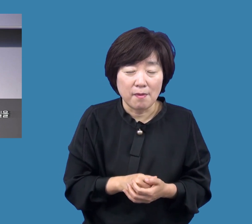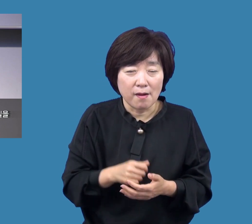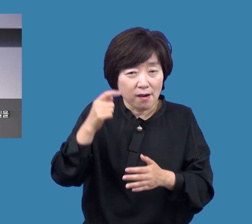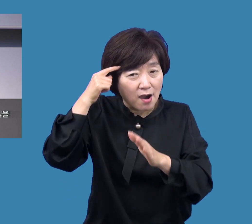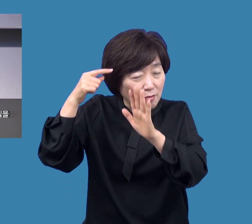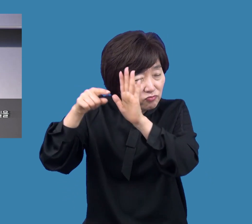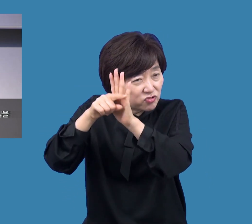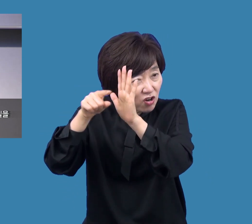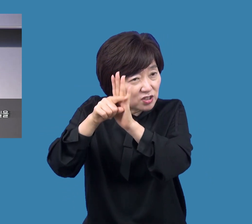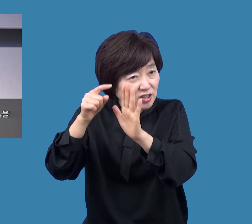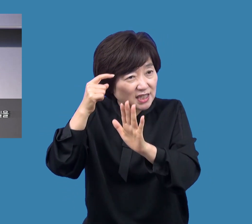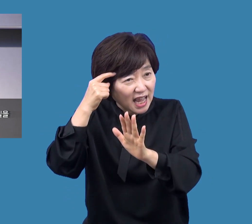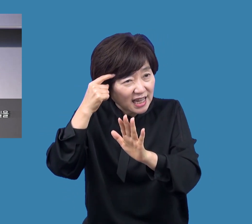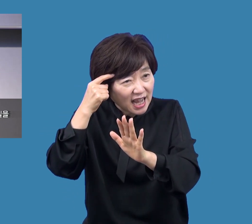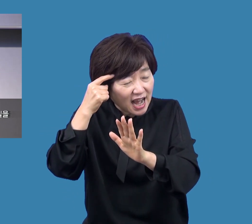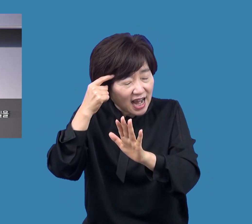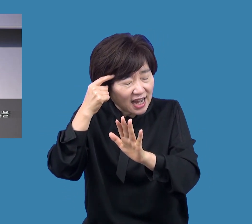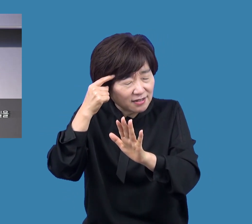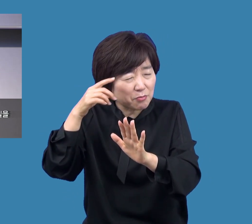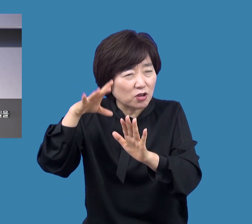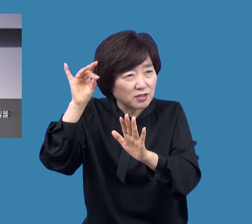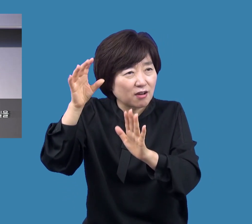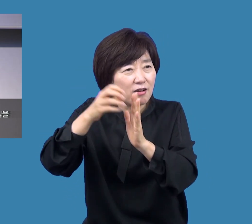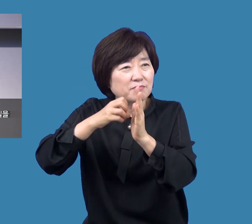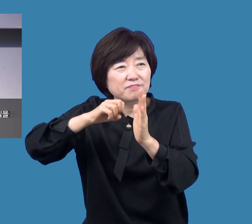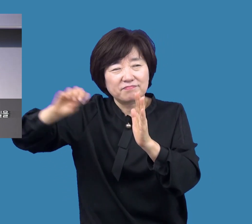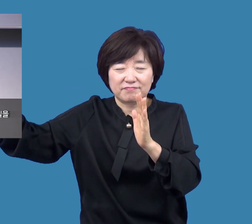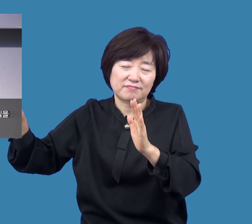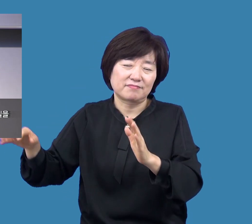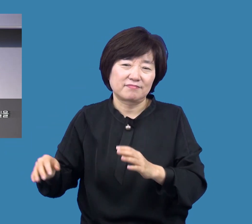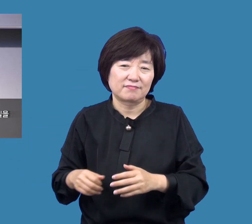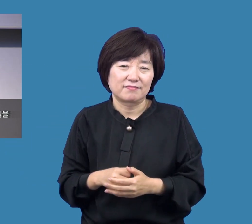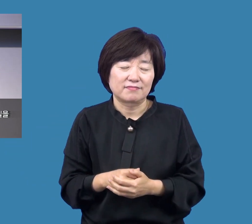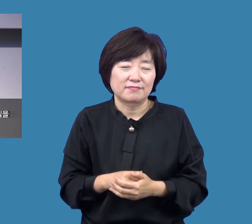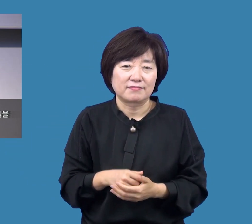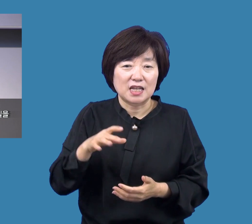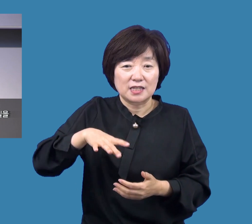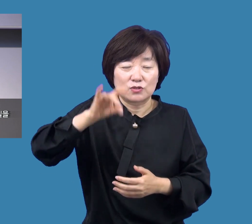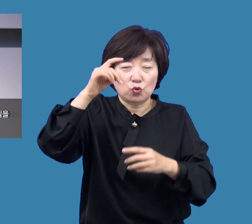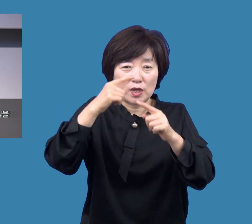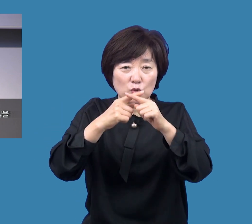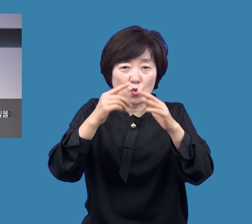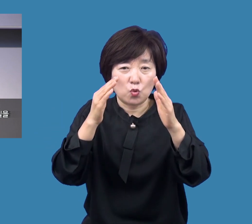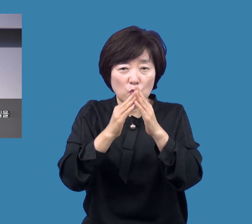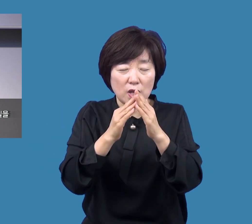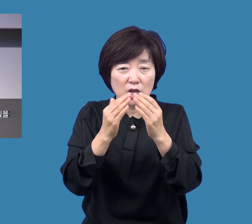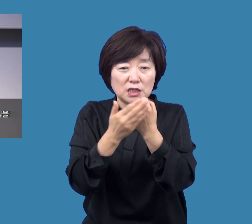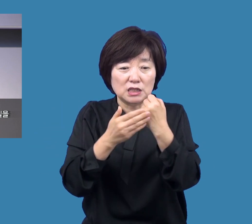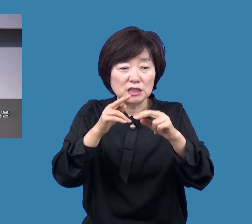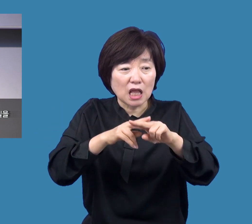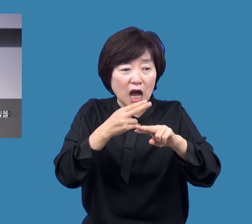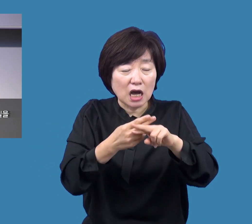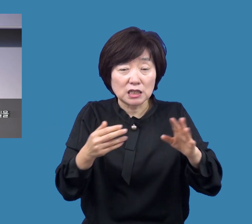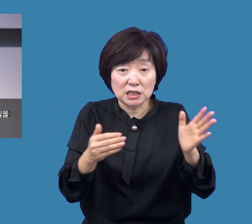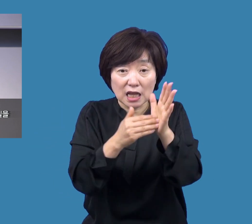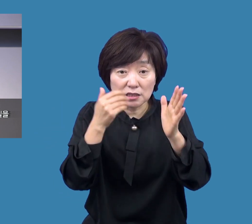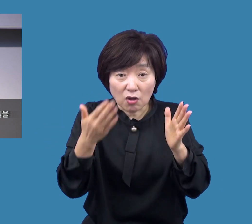부정적인 생각이 있다면 그 생각부터 먼저 깨져야 돼요. 초대교회 때 은사가 끝났다? 성경에 어디 그런 얘기가